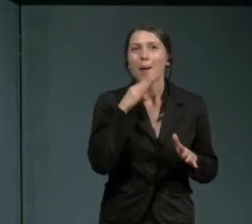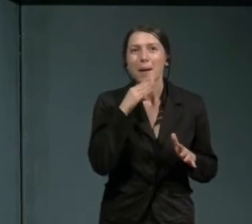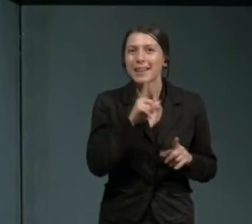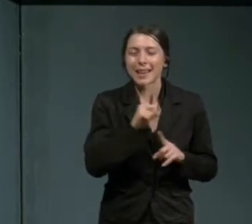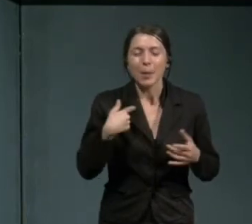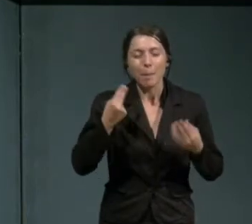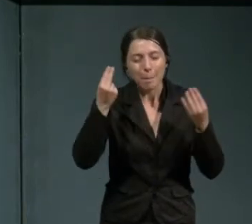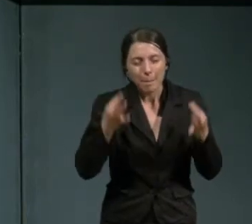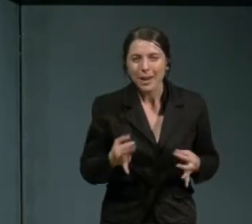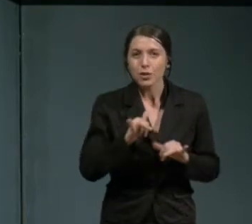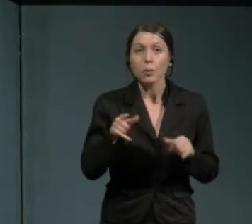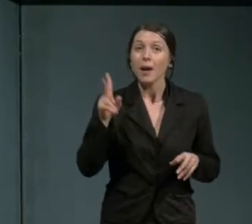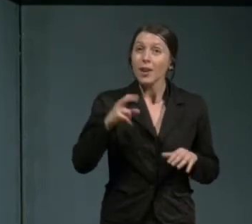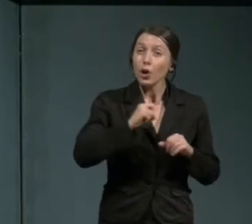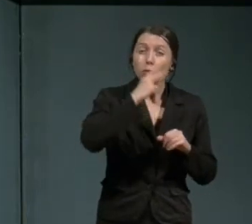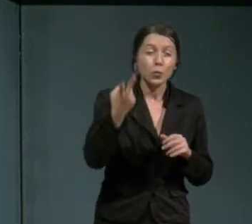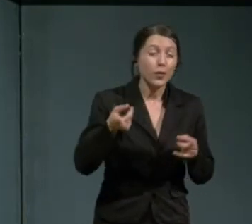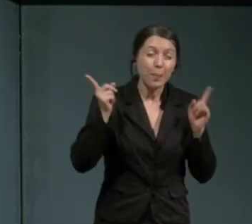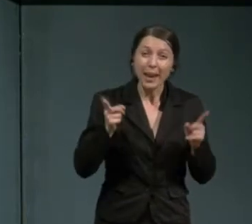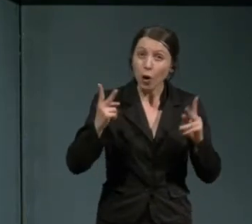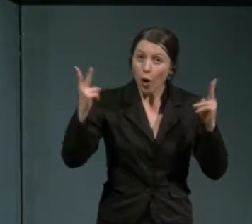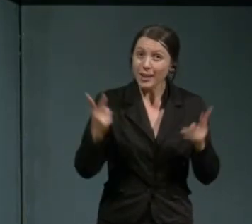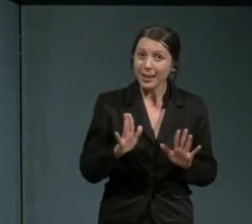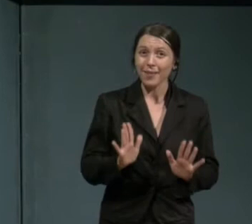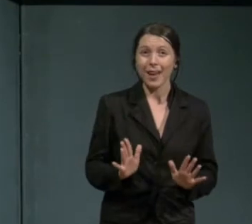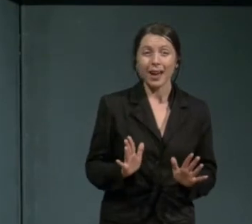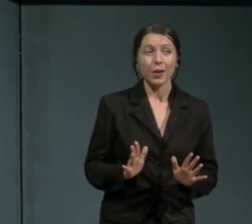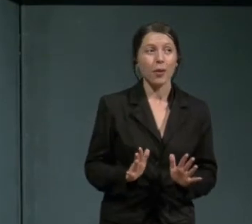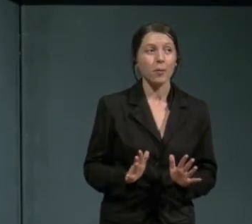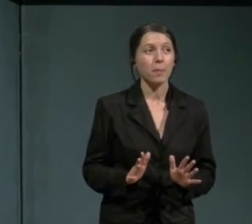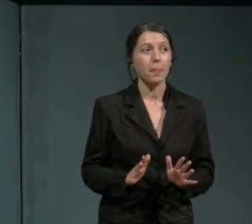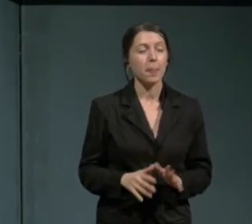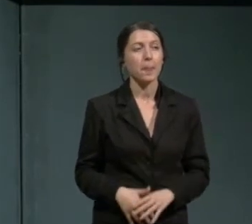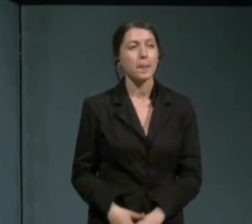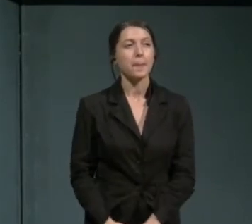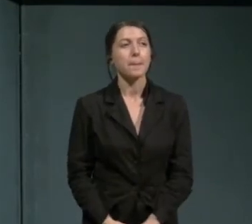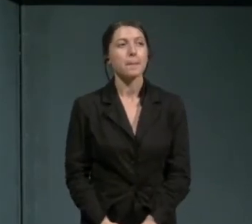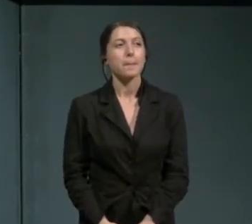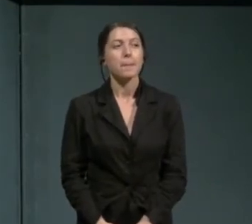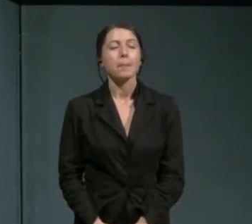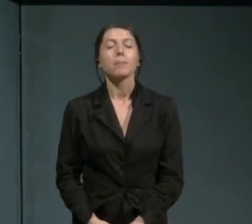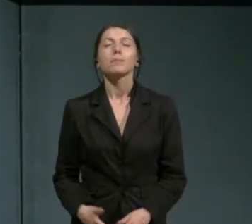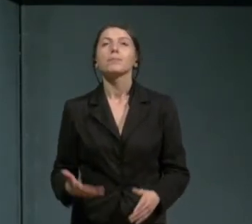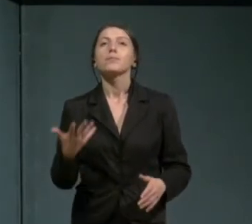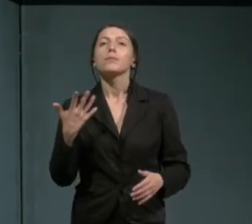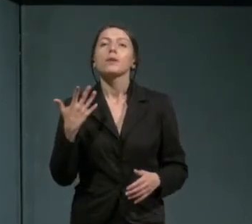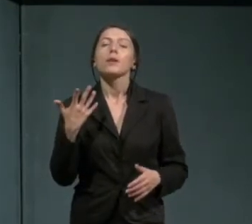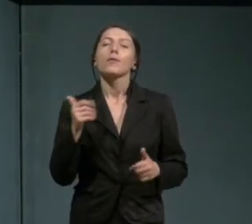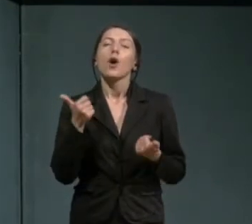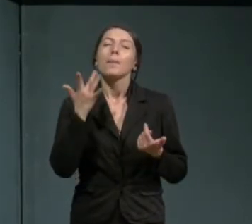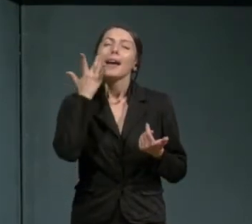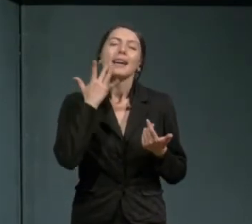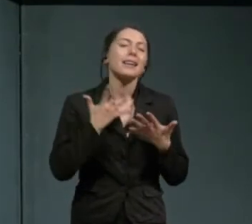preciso mai ma sono molto pericolosi per davvero c'è una c'è un rischio enorme